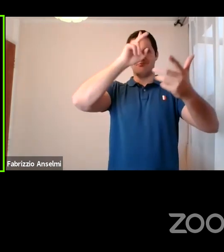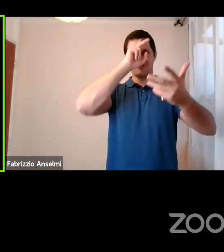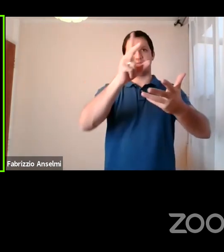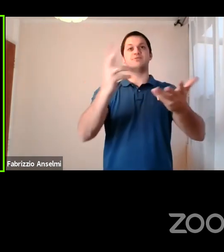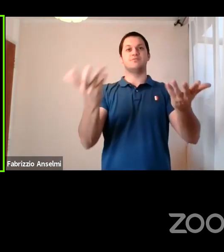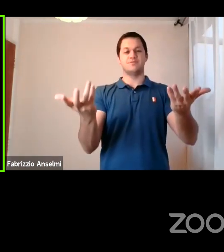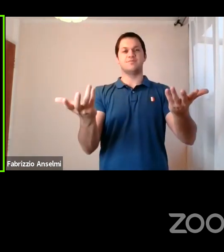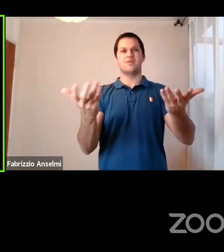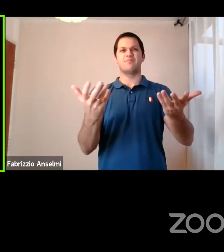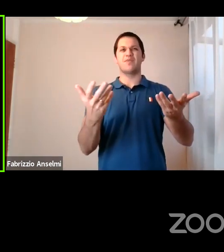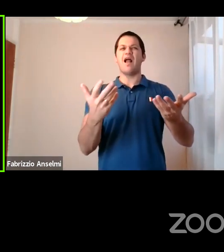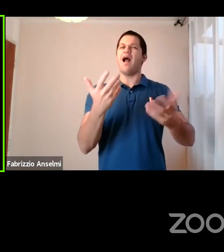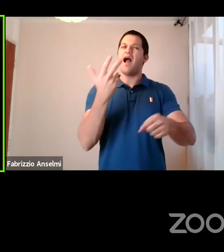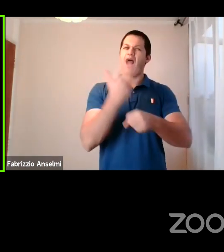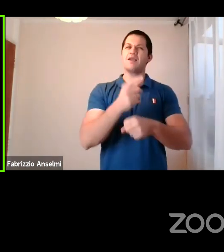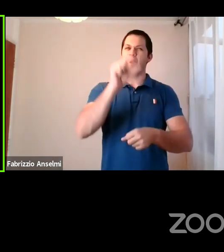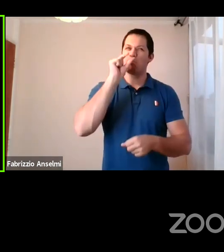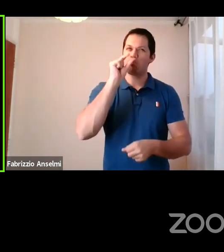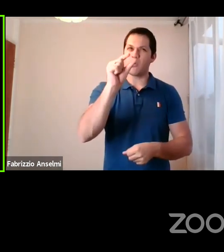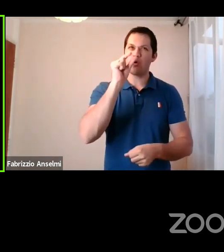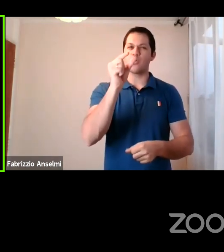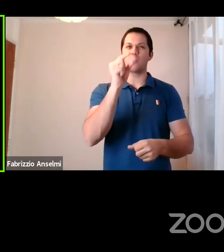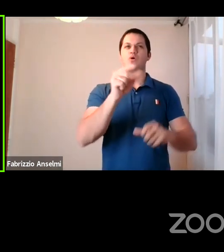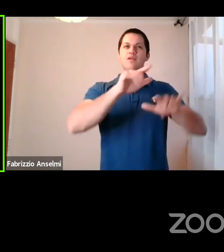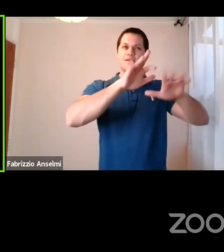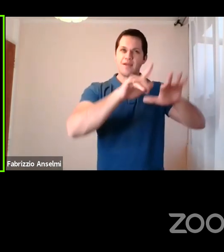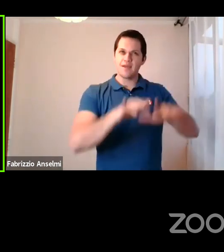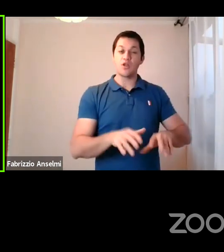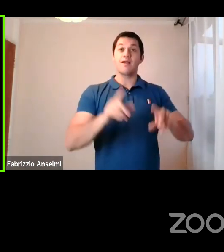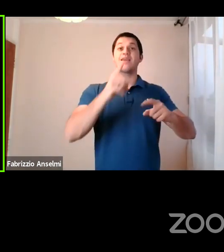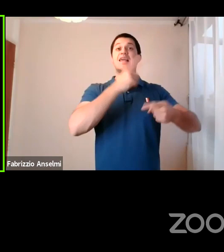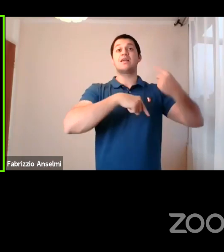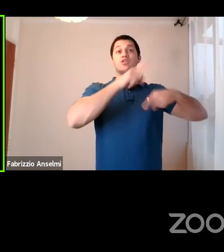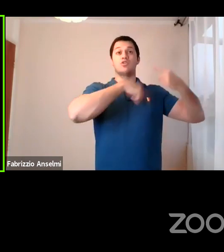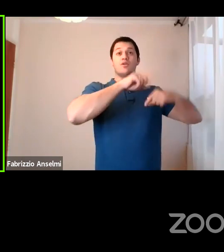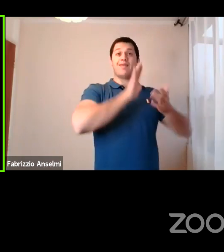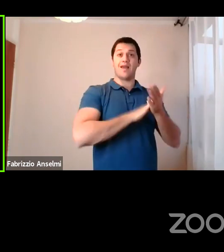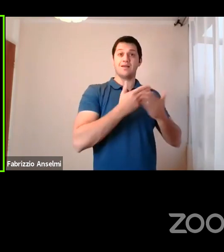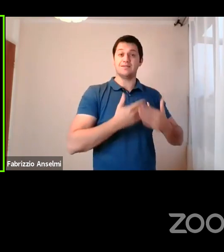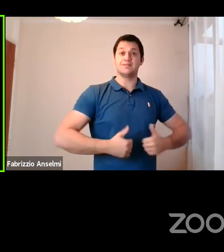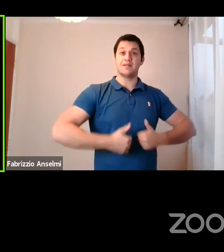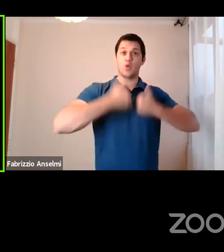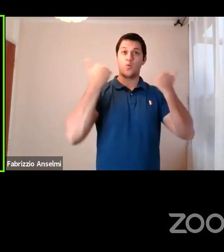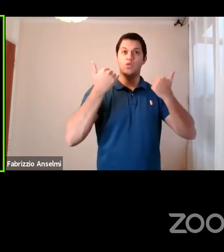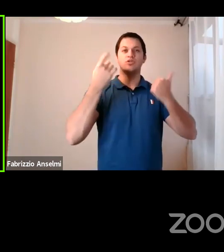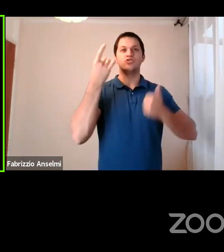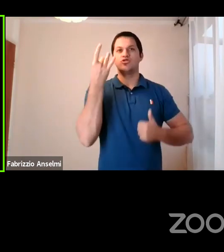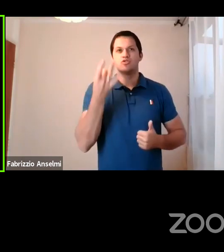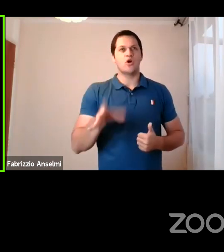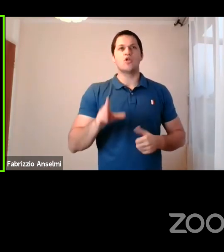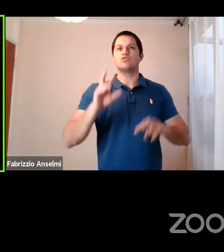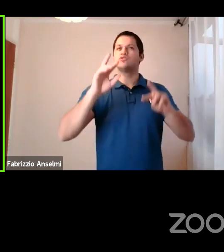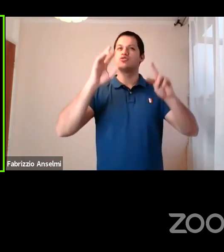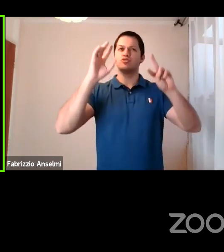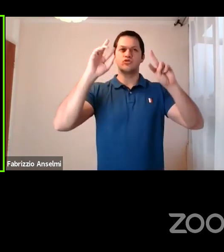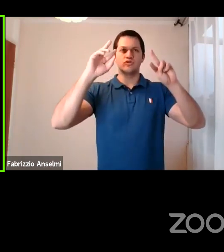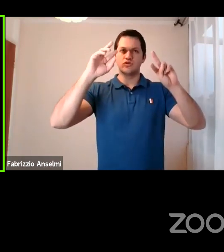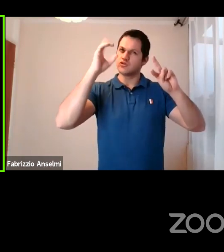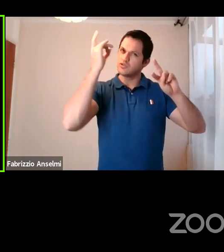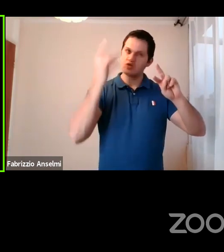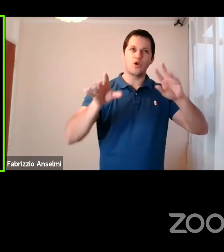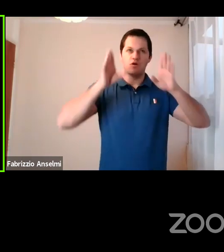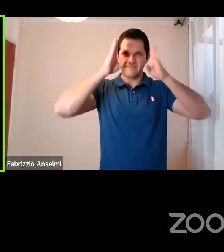poco registro. Habitualmente la historia de la salud se ha contado desde el prisma de la medicina, y entonces